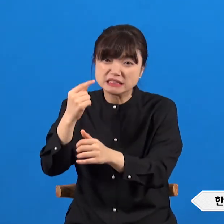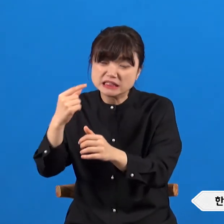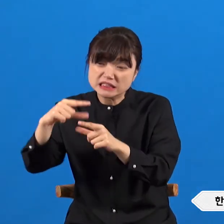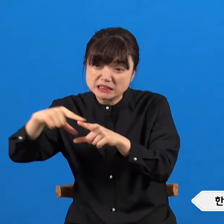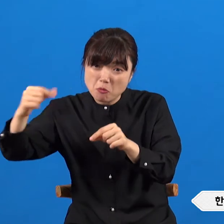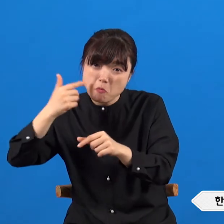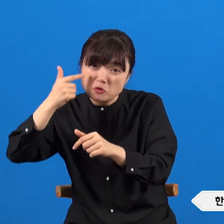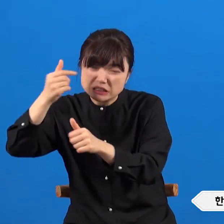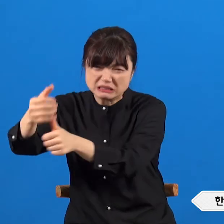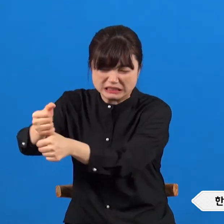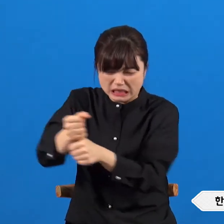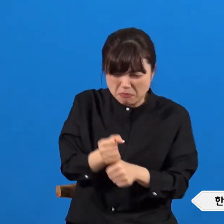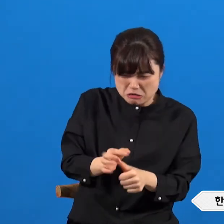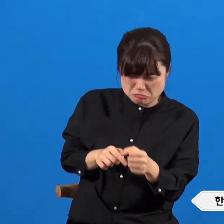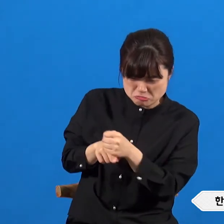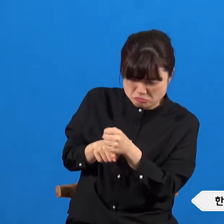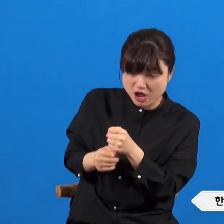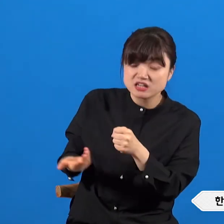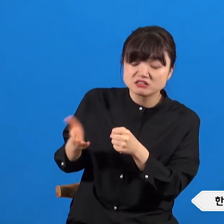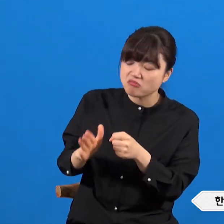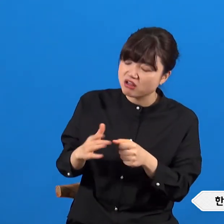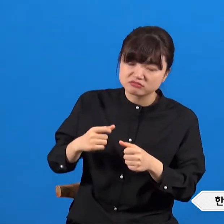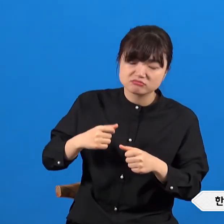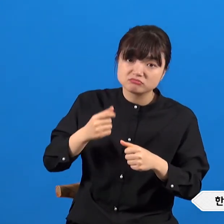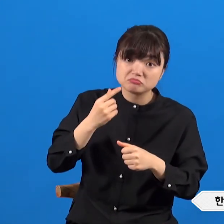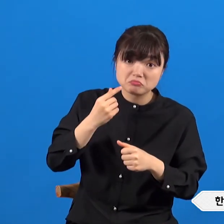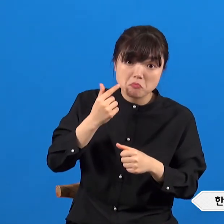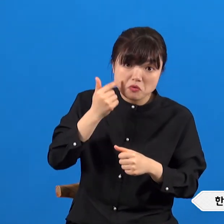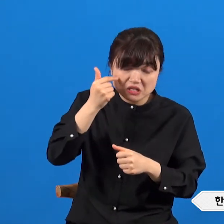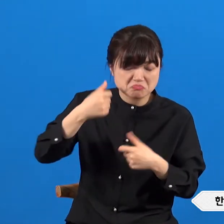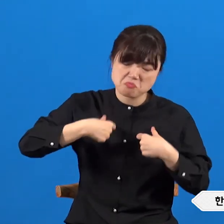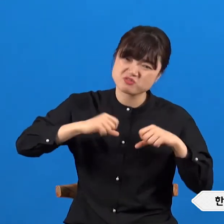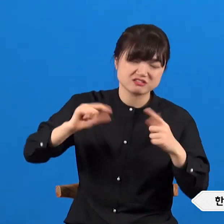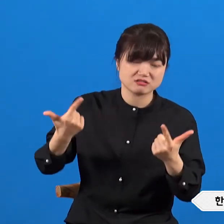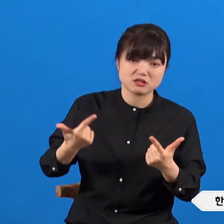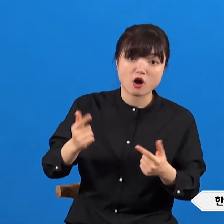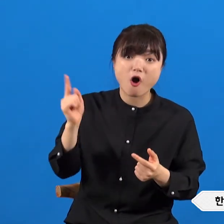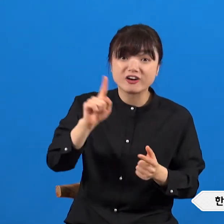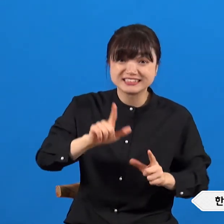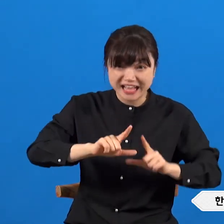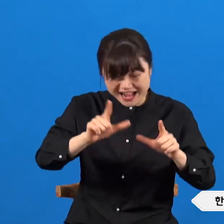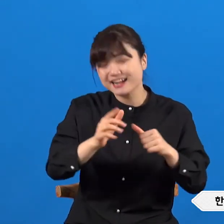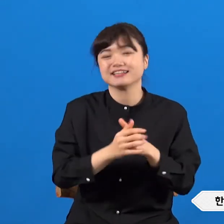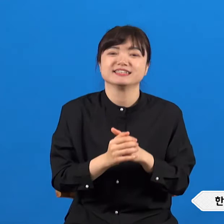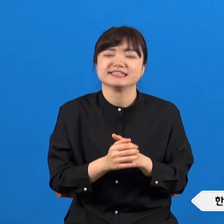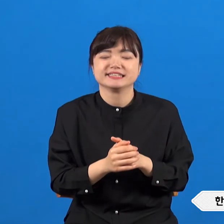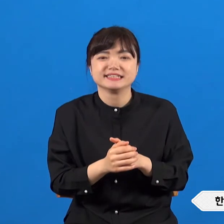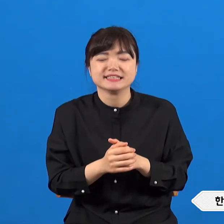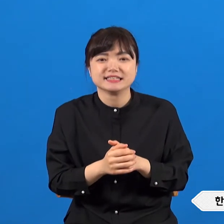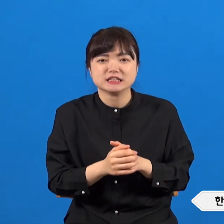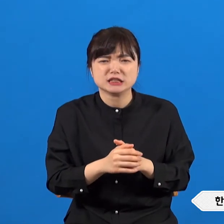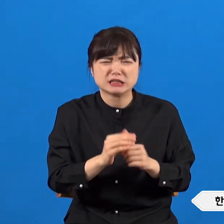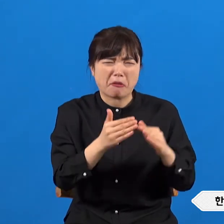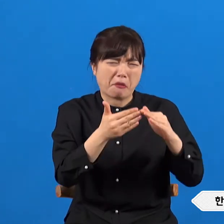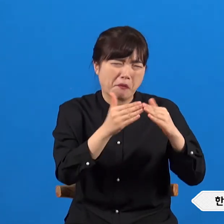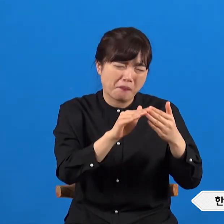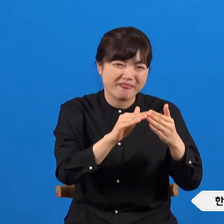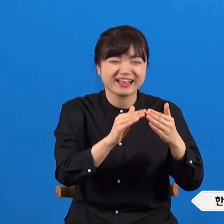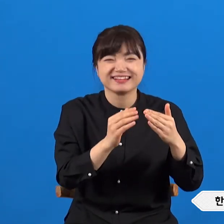받았지만은 노무라 목사님은 포기하지 않았습니다. 한 번은 그 목사님이 어느